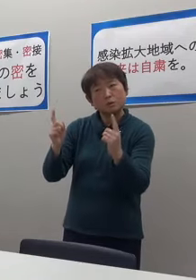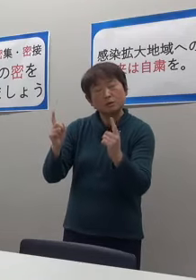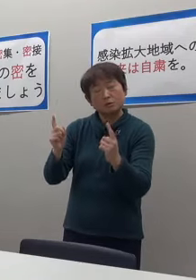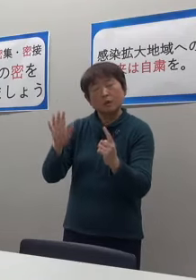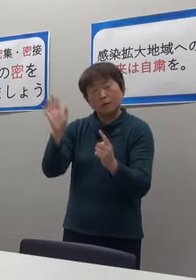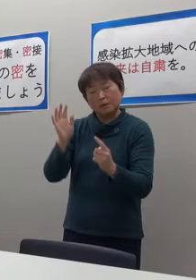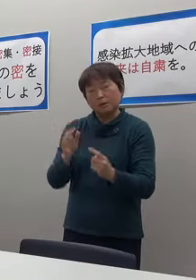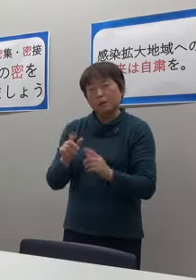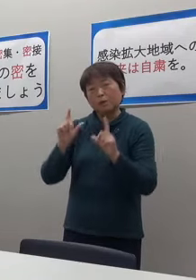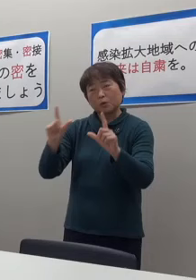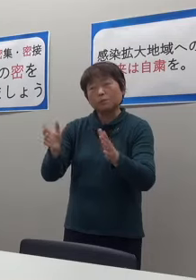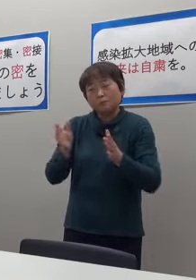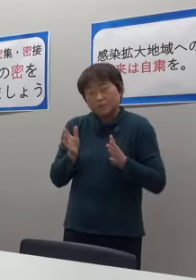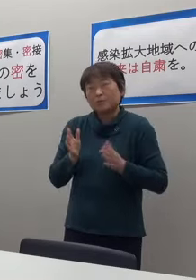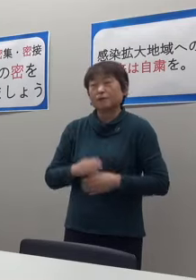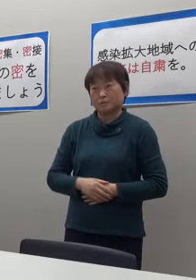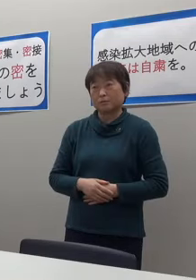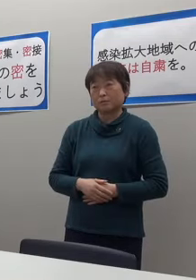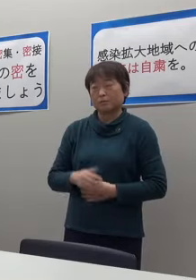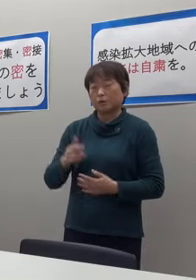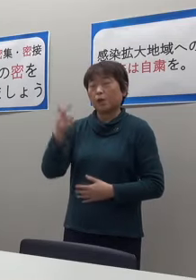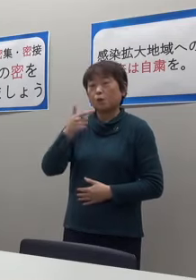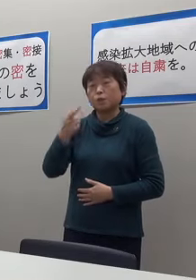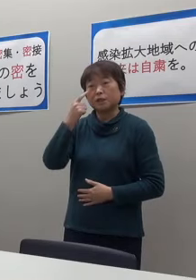で6例目は妻との2人暮らし、 はい。